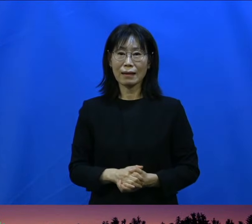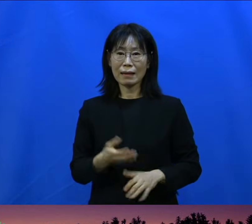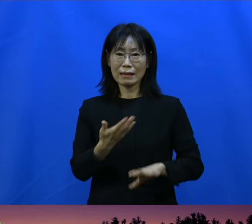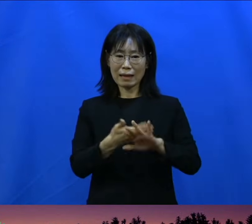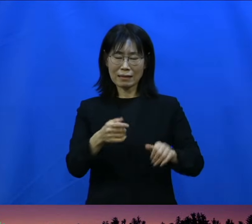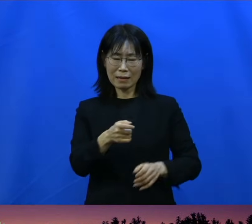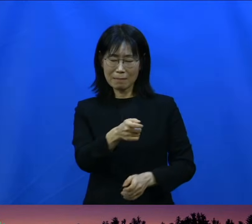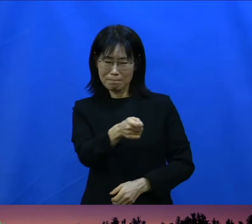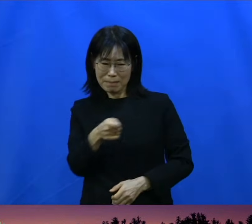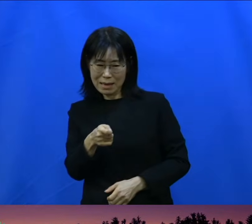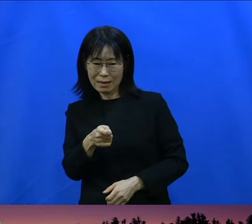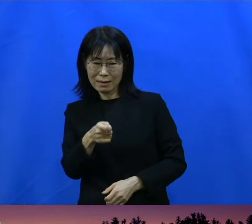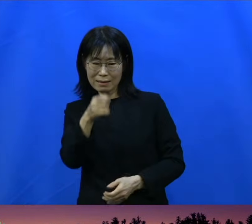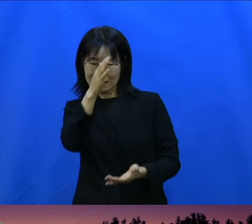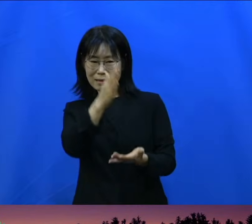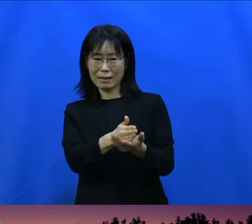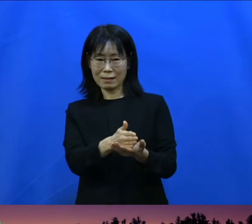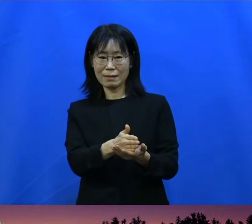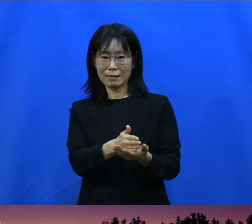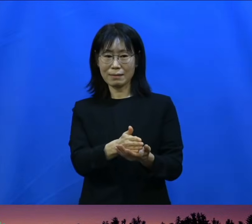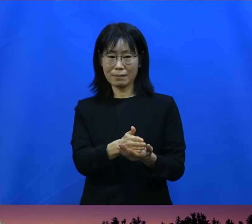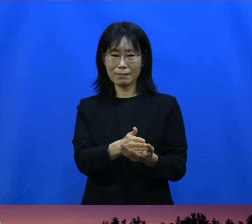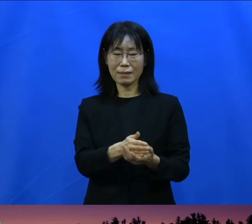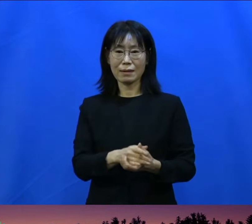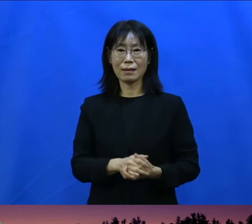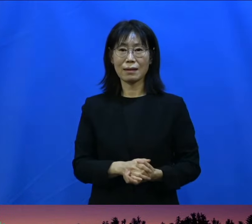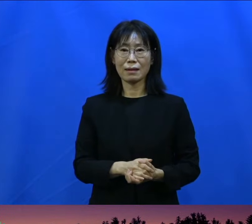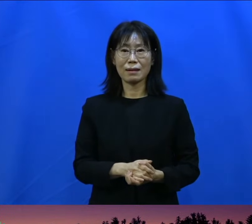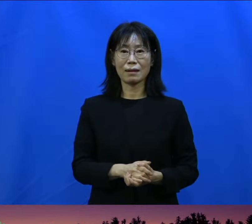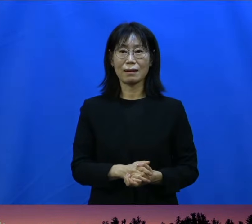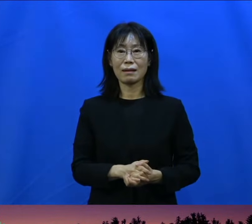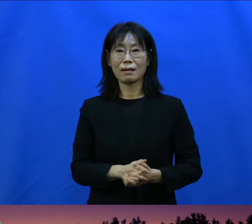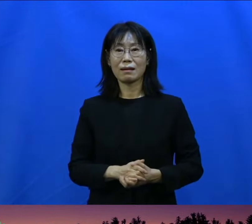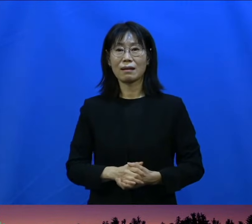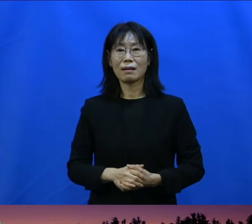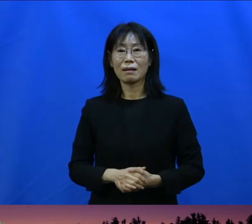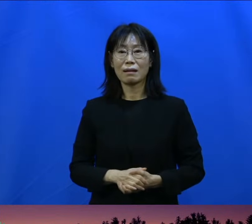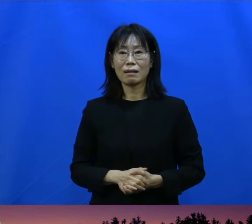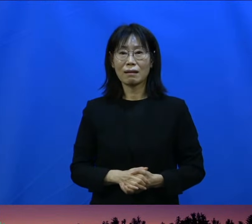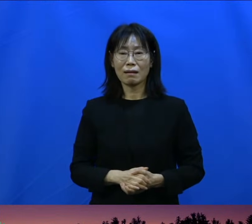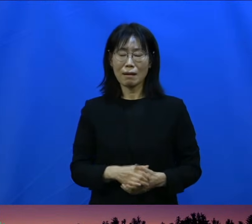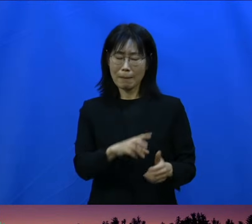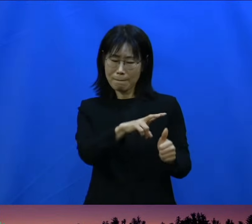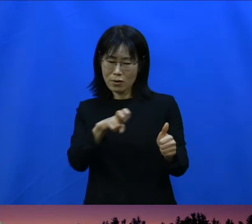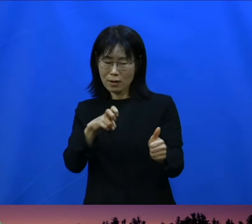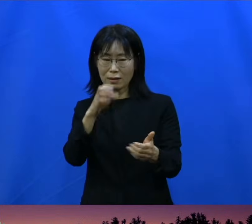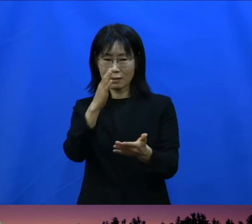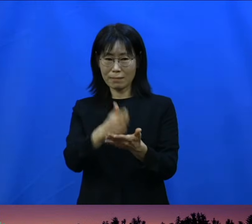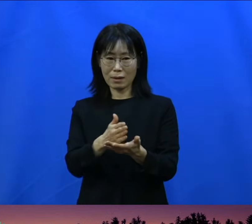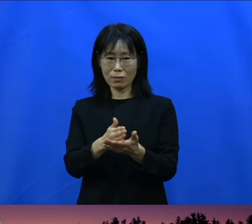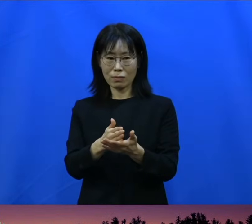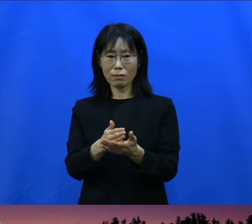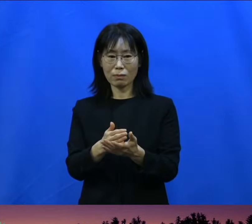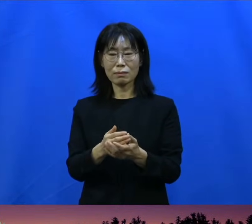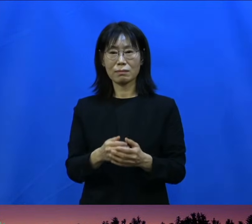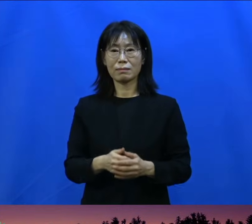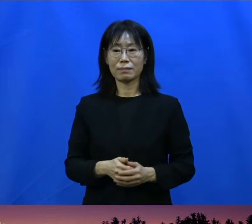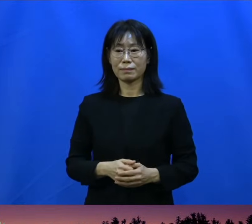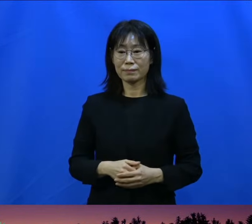흔히 얘기해서 디스를 많이 한다. 악이에요, 여러분. 그걸 막 미워하면 안 돼요.